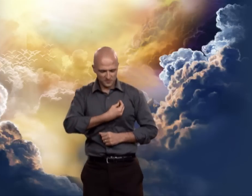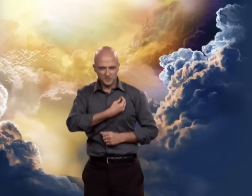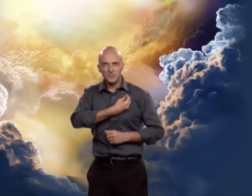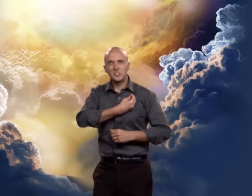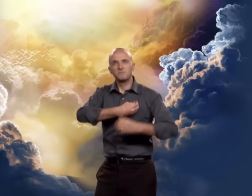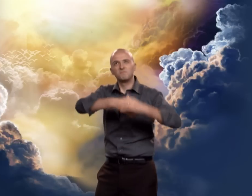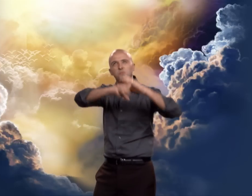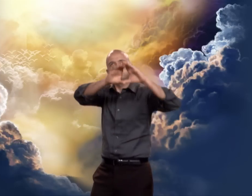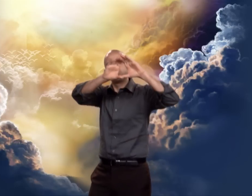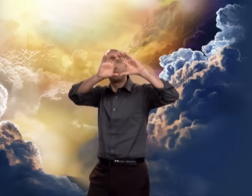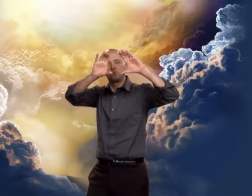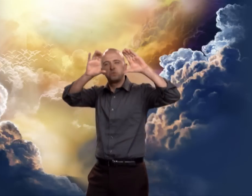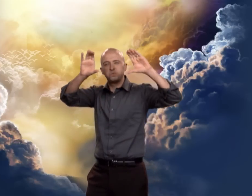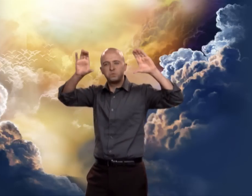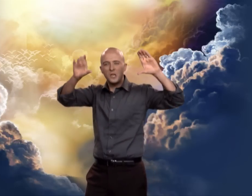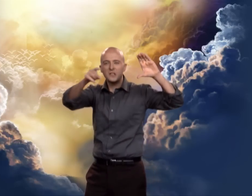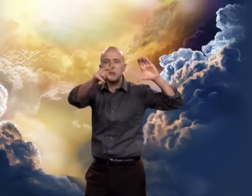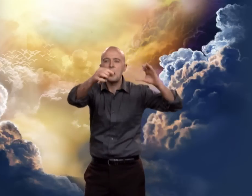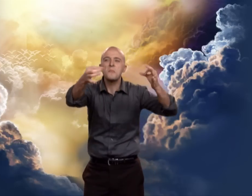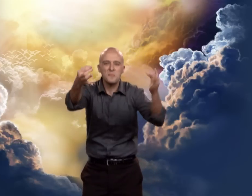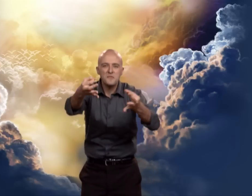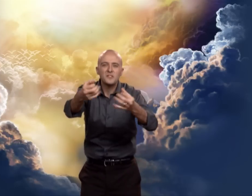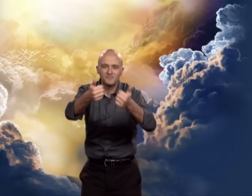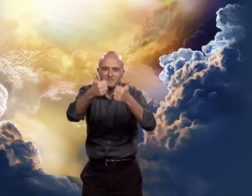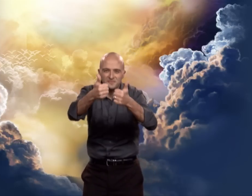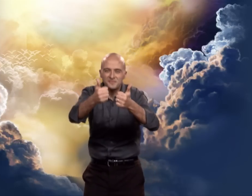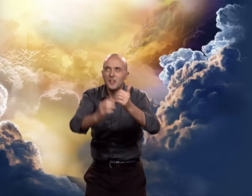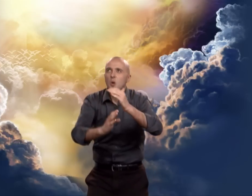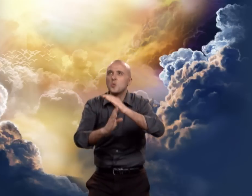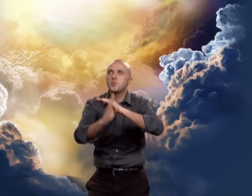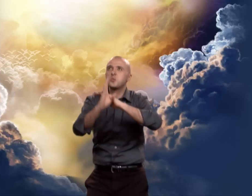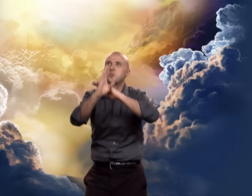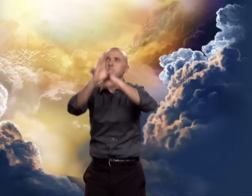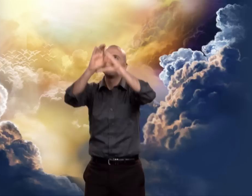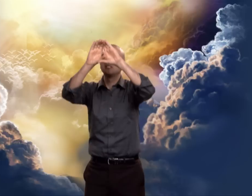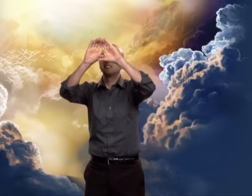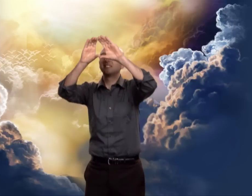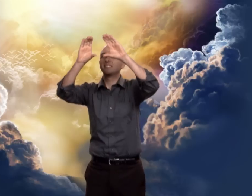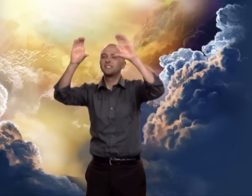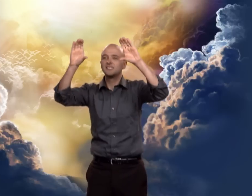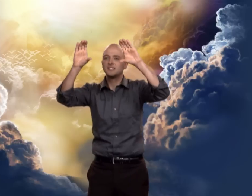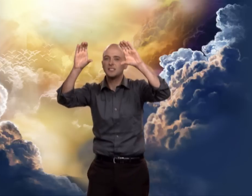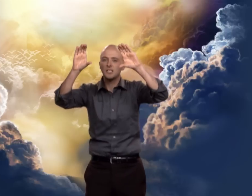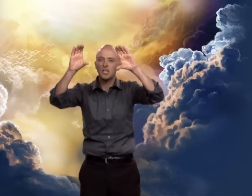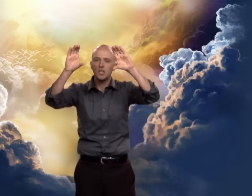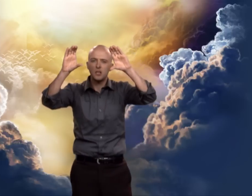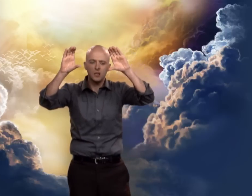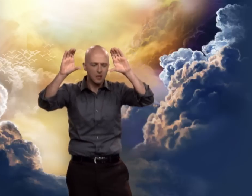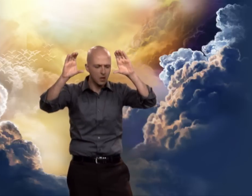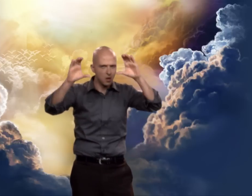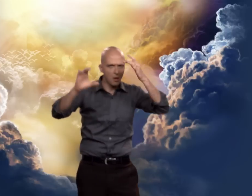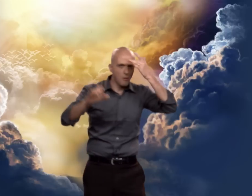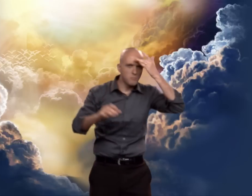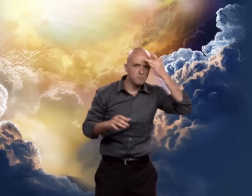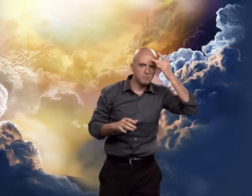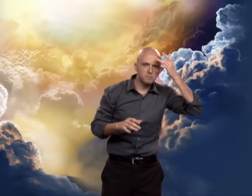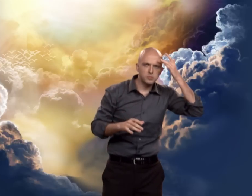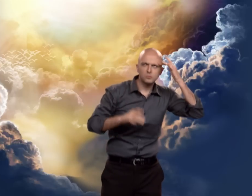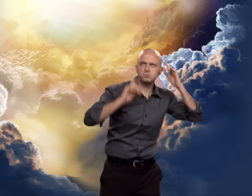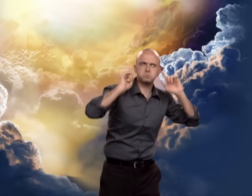momento. A trombeta soará, os mortos ressuscitarão incorruptíveis e nós seremos transformados. Quando,